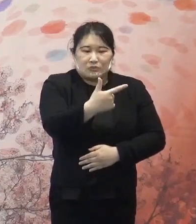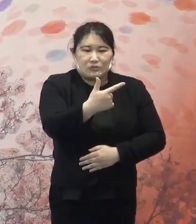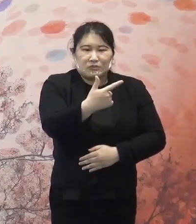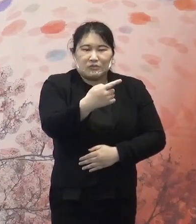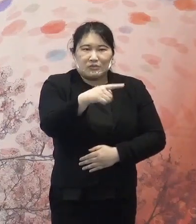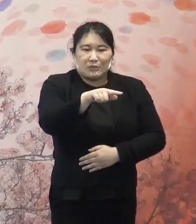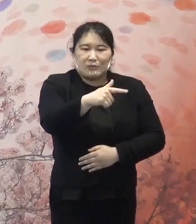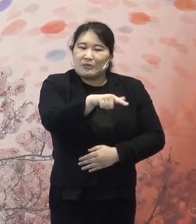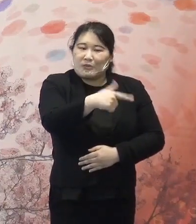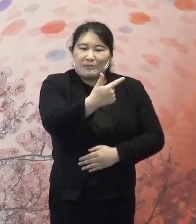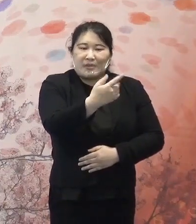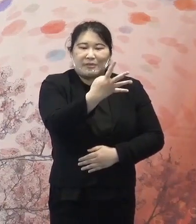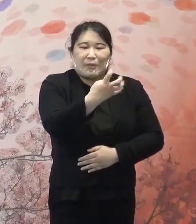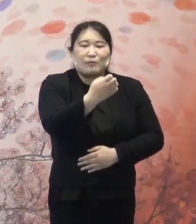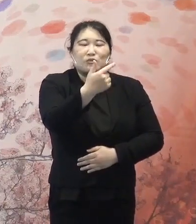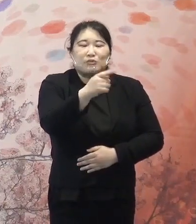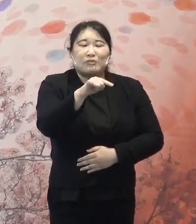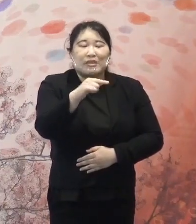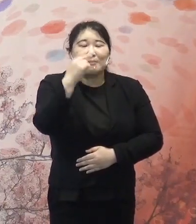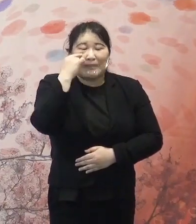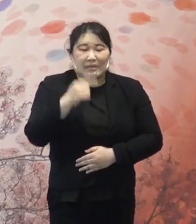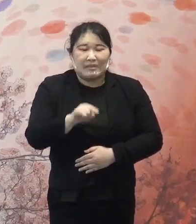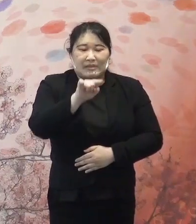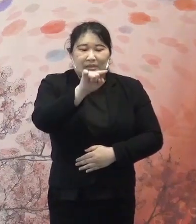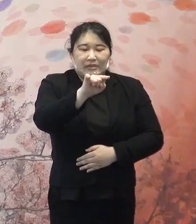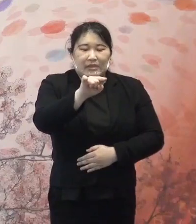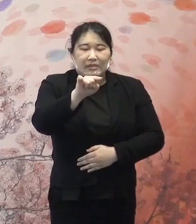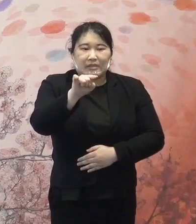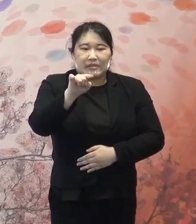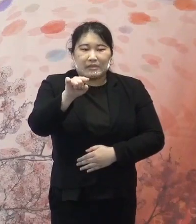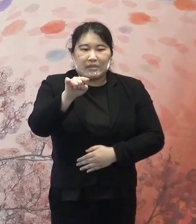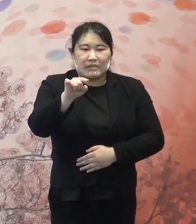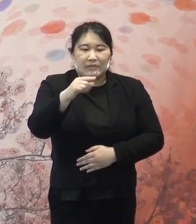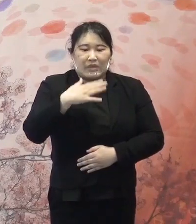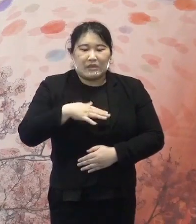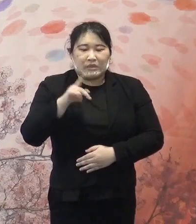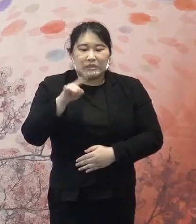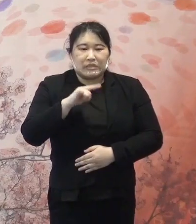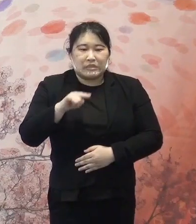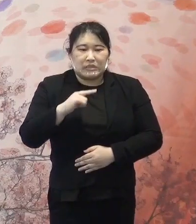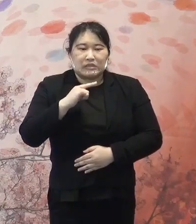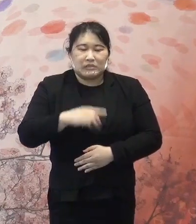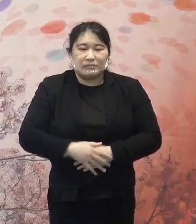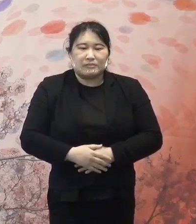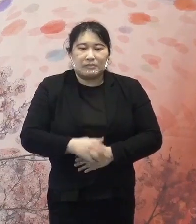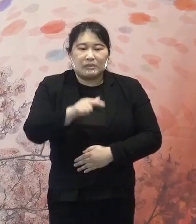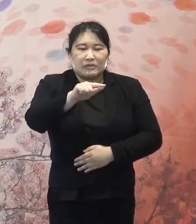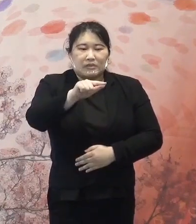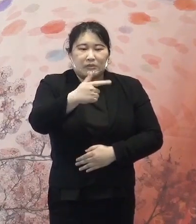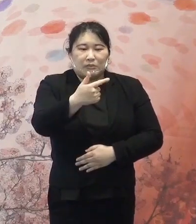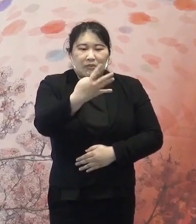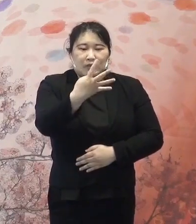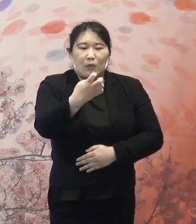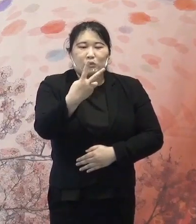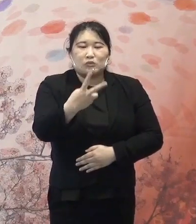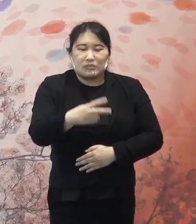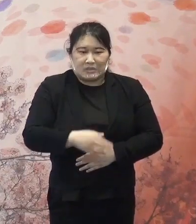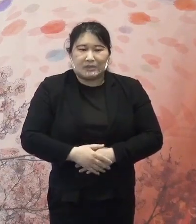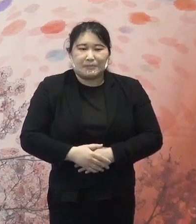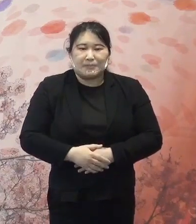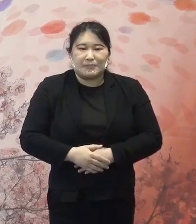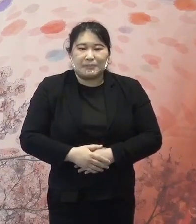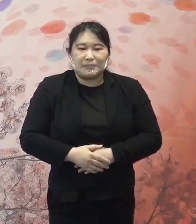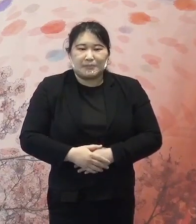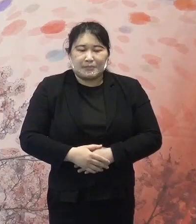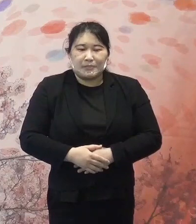646番目の方になります。それから点々でつながっている方が知人ということになりますが642